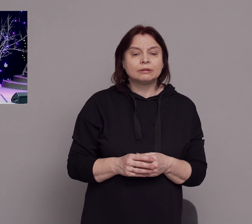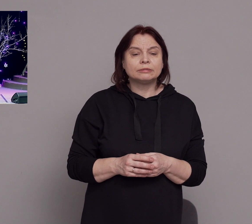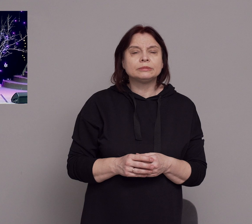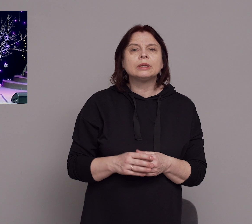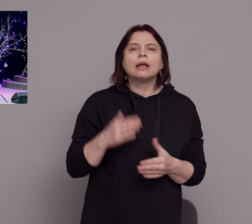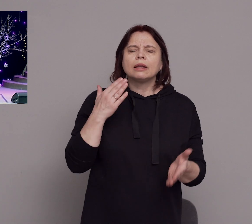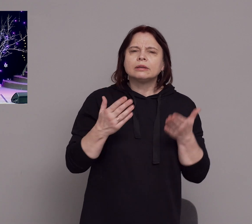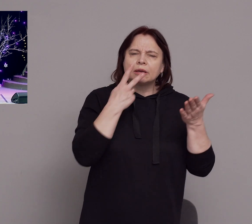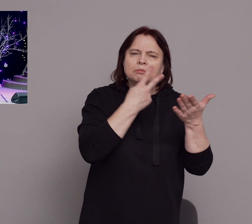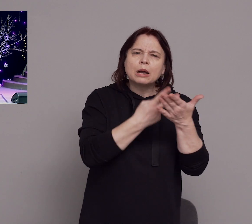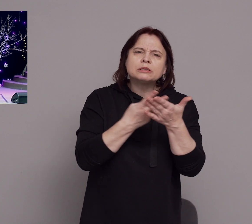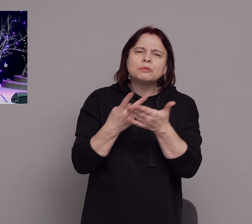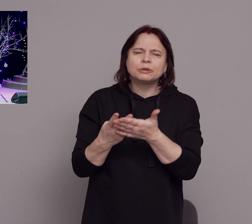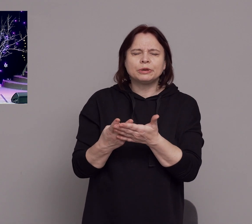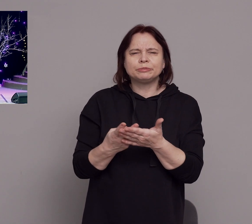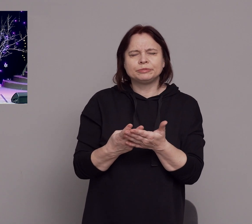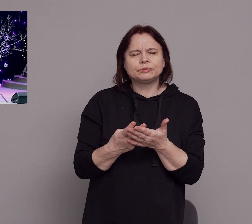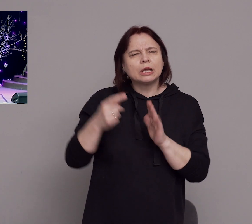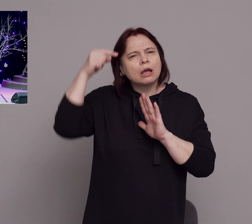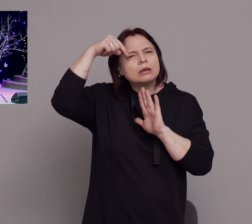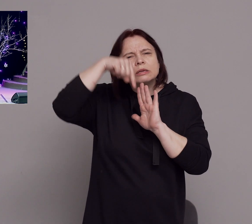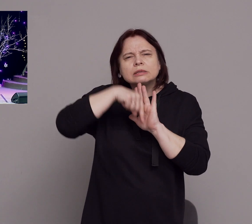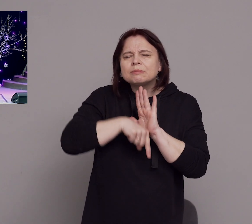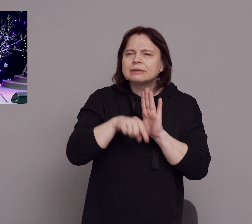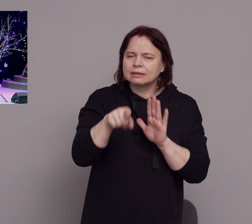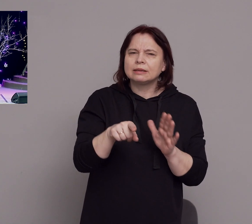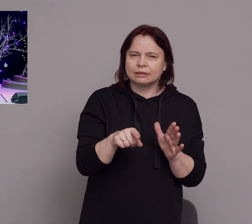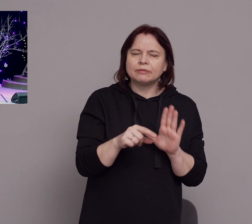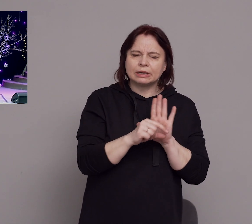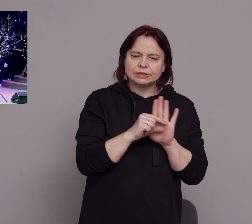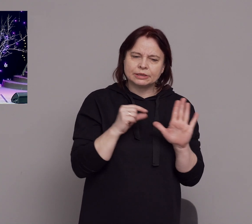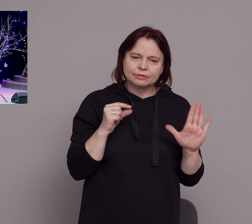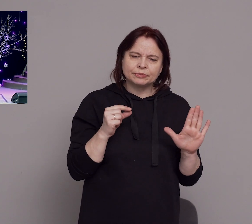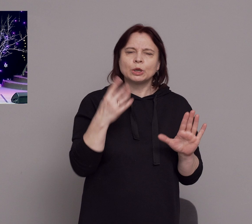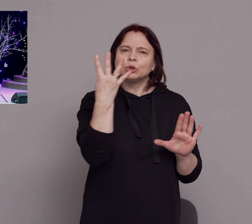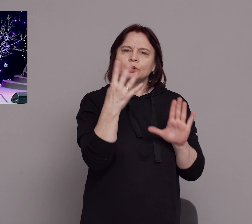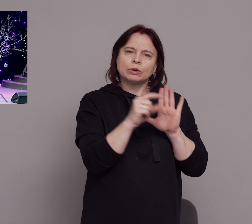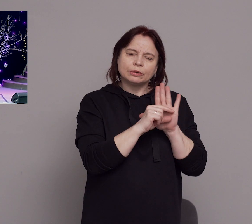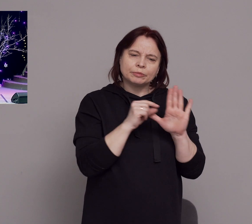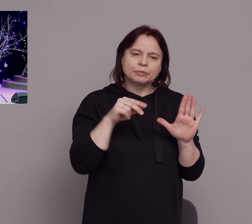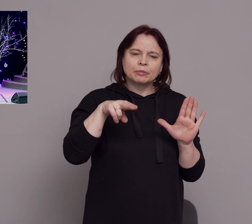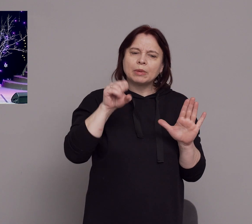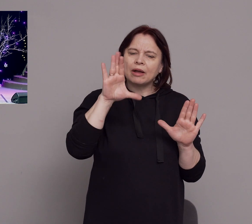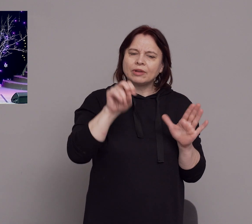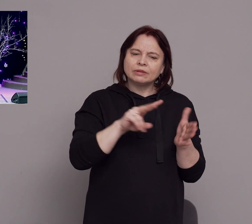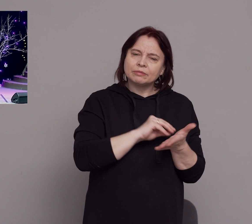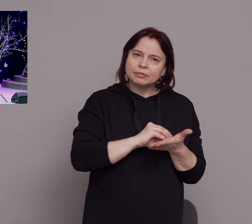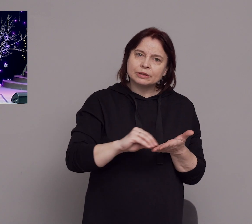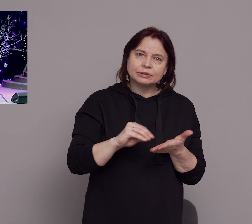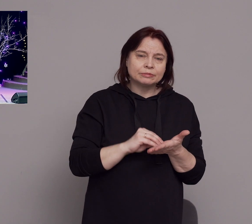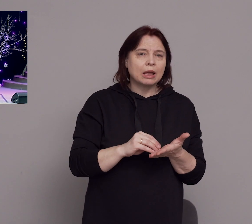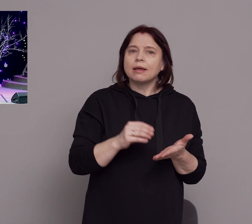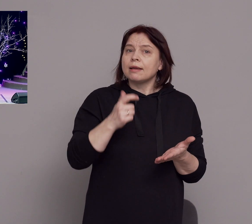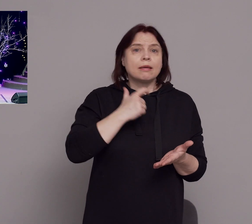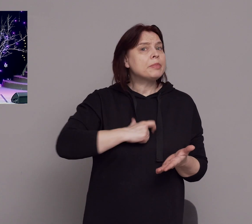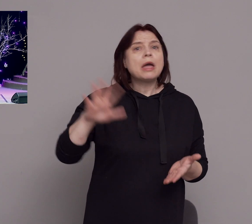Если мы смотрим на контекст этого стиха, мы читаем 4 стих, апостол Павел пишет: «Не о себе